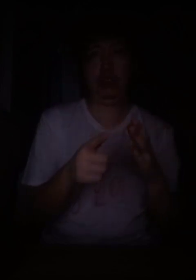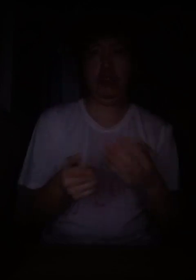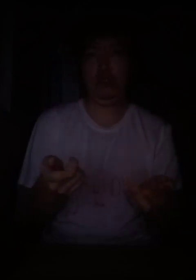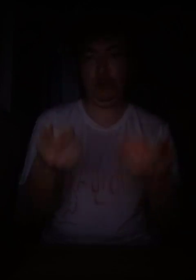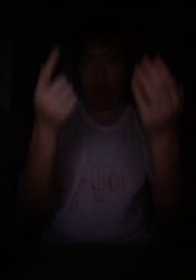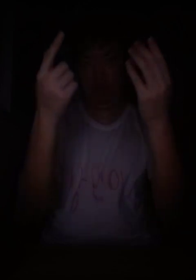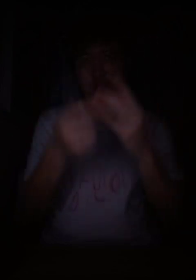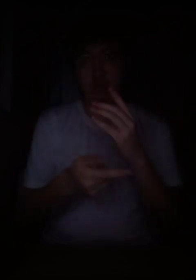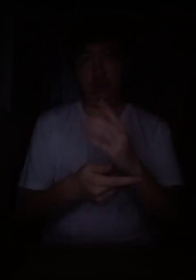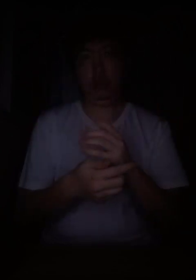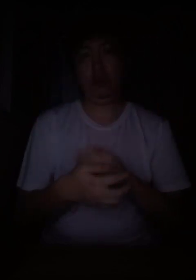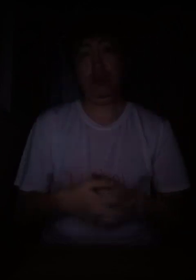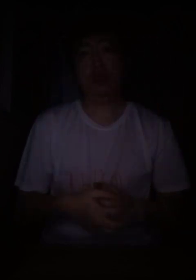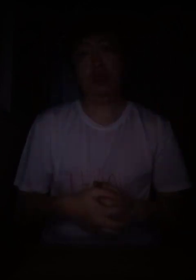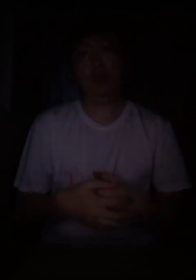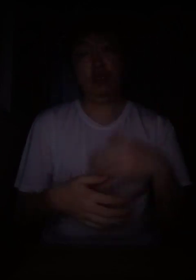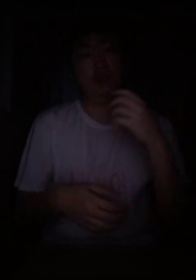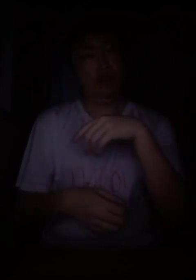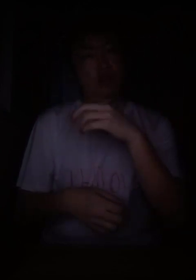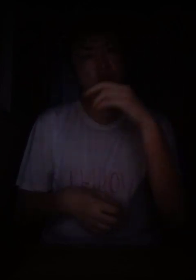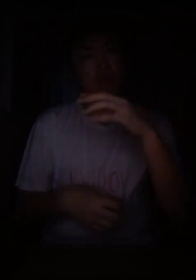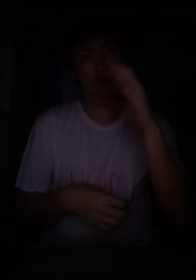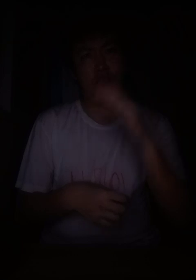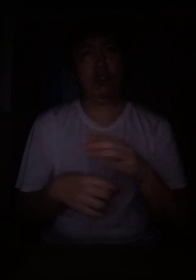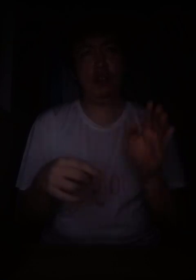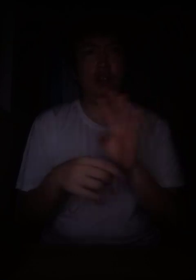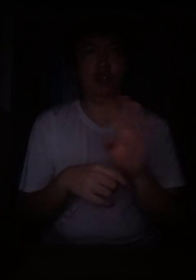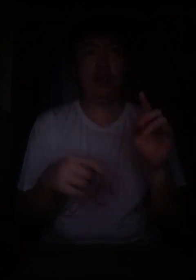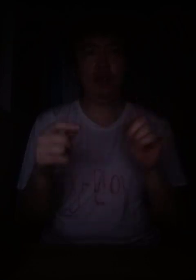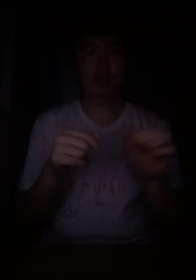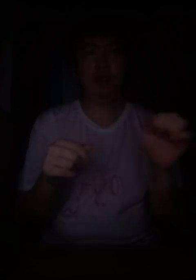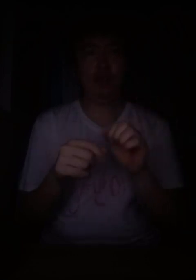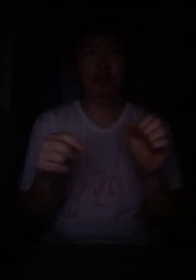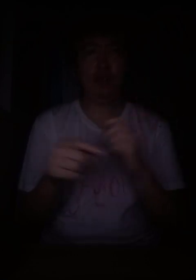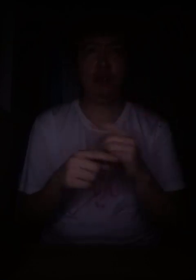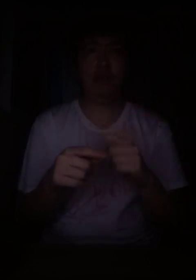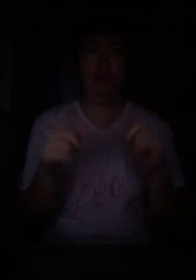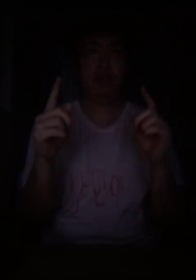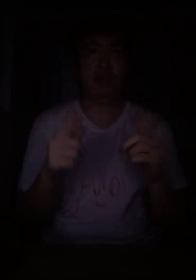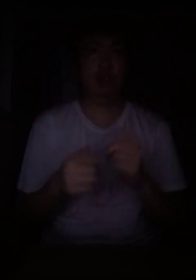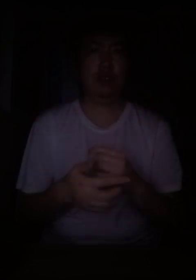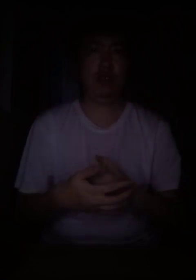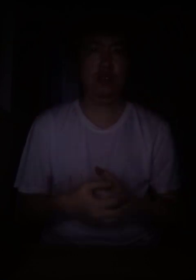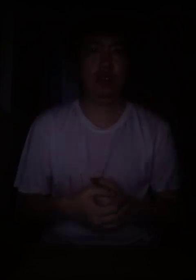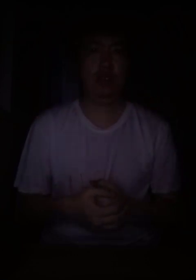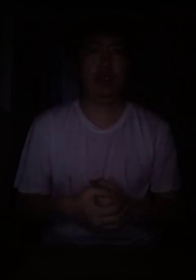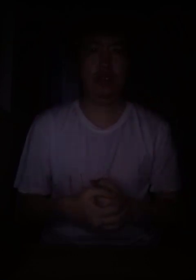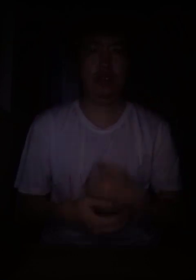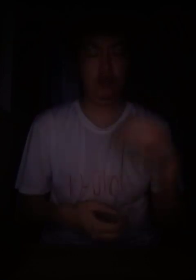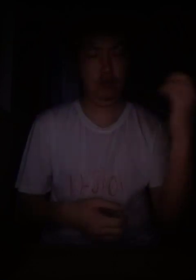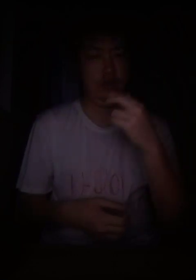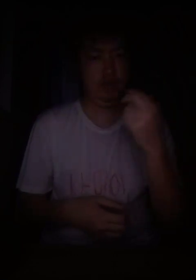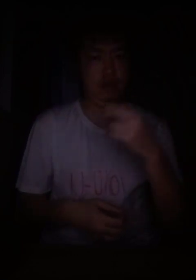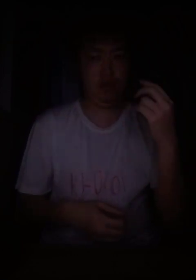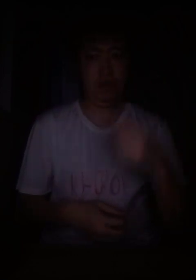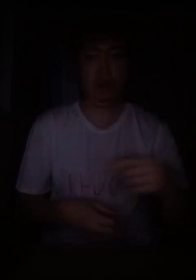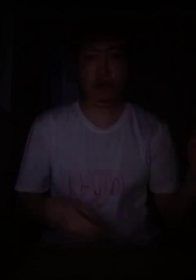올라갑니다. 경사로에 엉거주춤 멈춰선 차들이 움직이지 못하고 서 있습니다. 주차장 안쪽으로도 차량이 줄지어